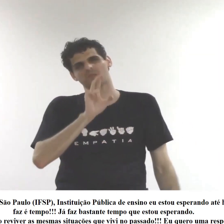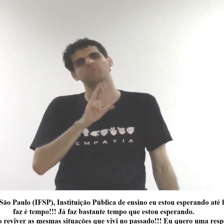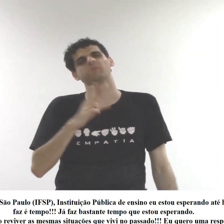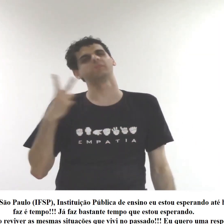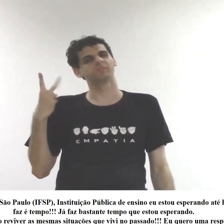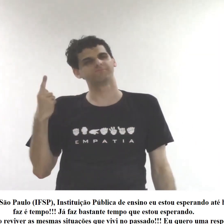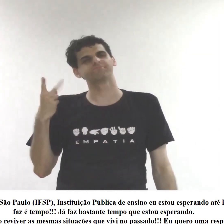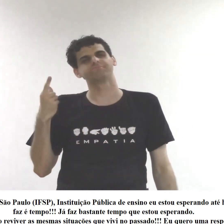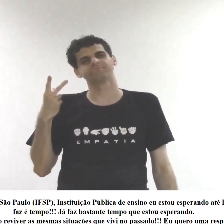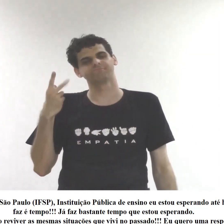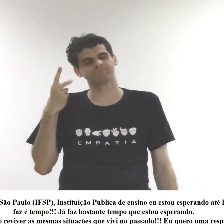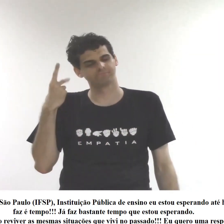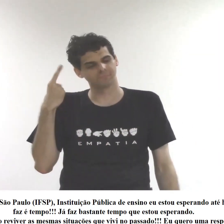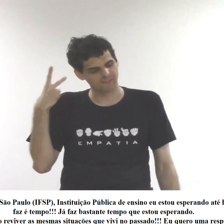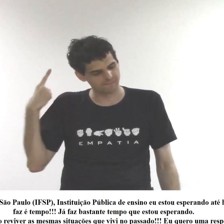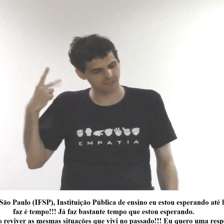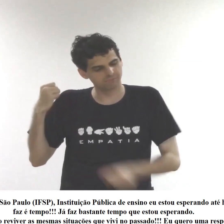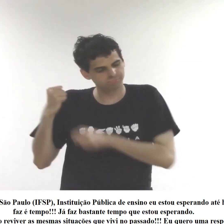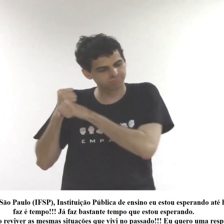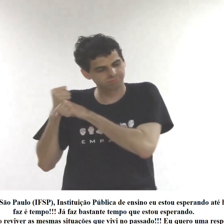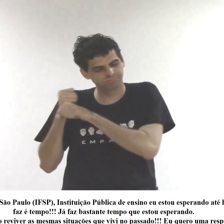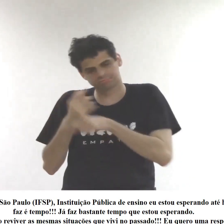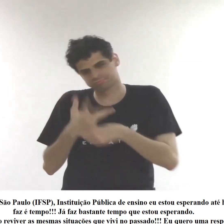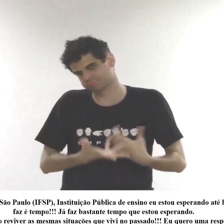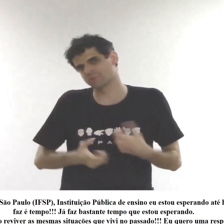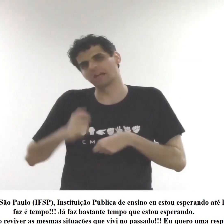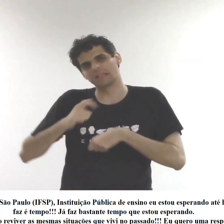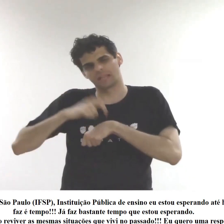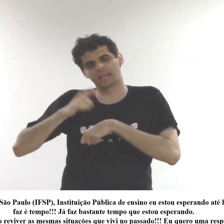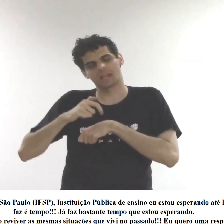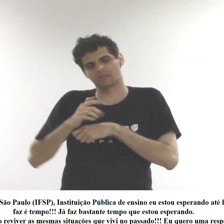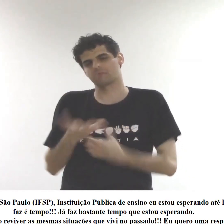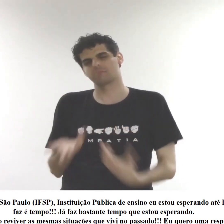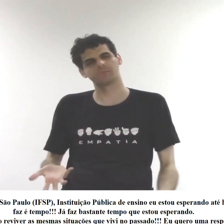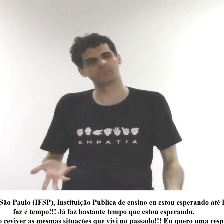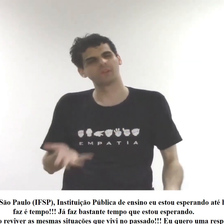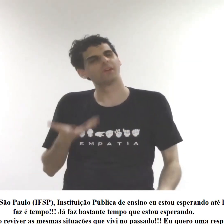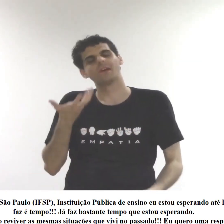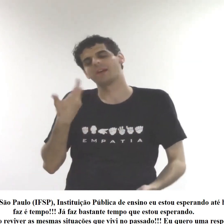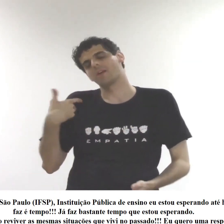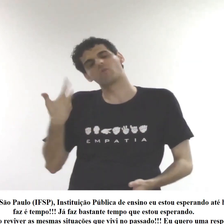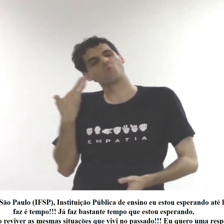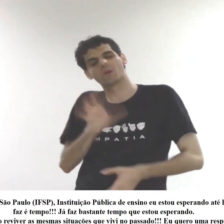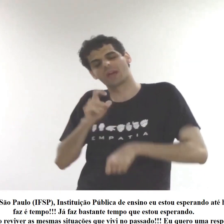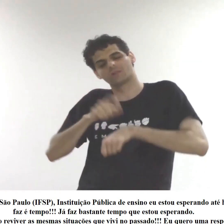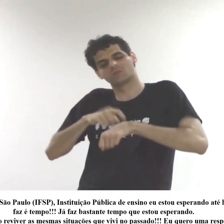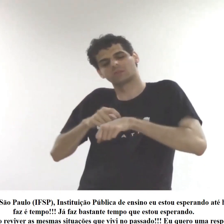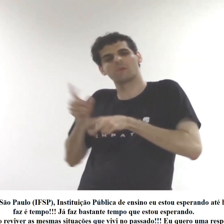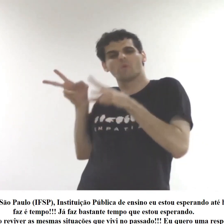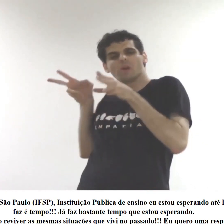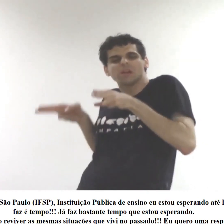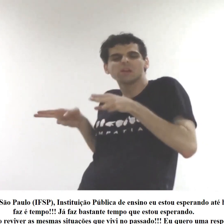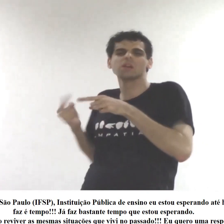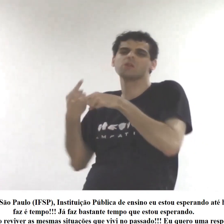esperando até hoje respostas. Já faz tempo. Já faz bastante tempo que eu estou esperando. E eu não